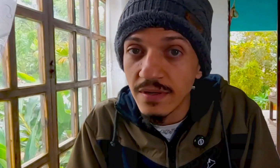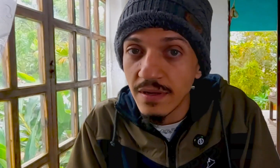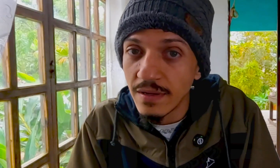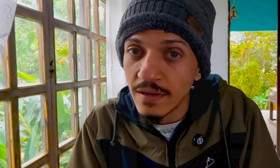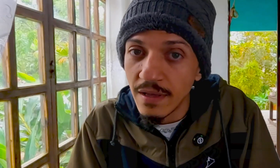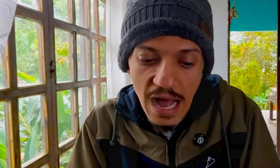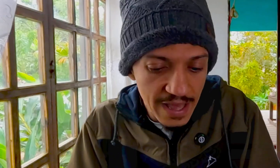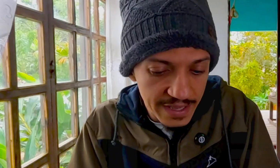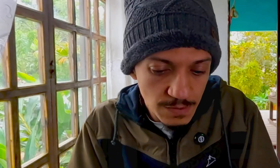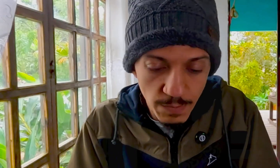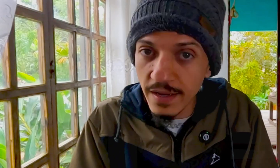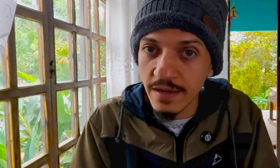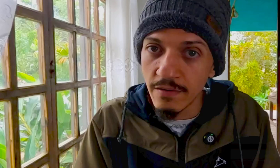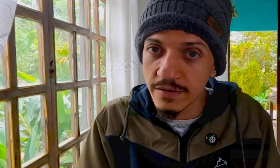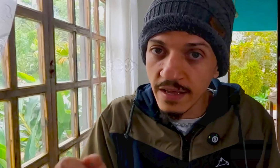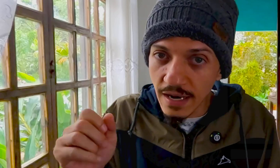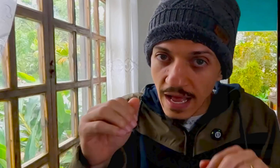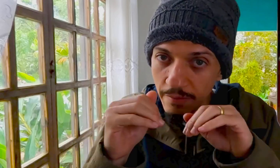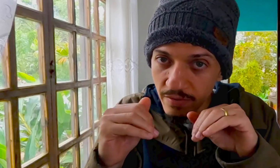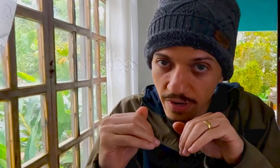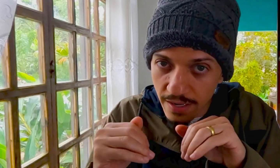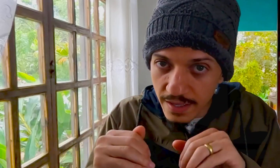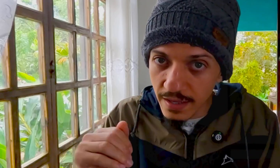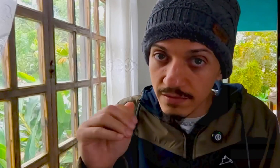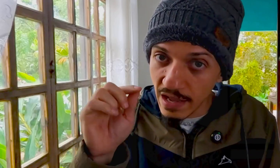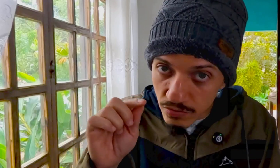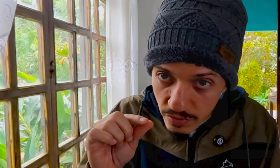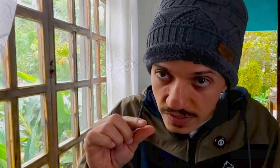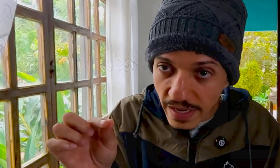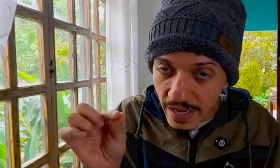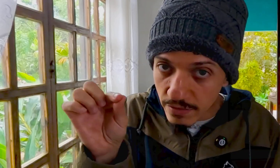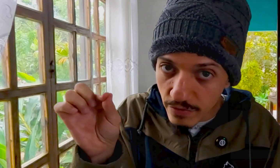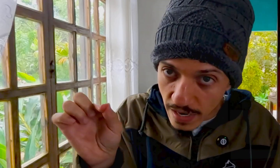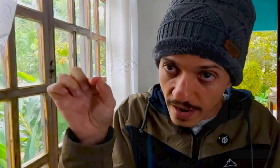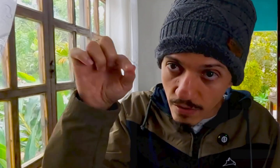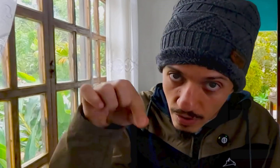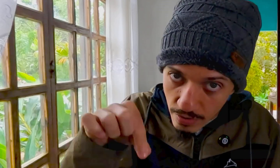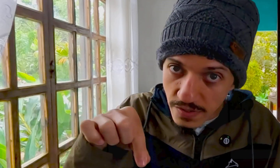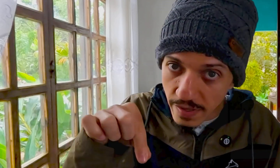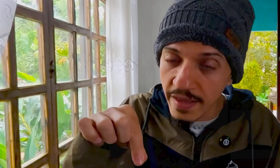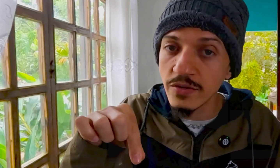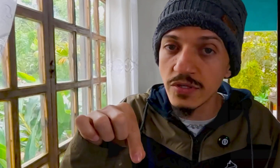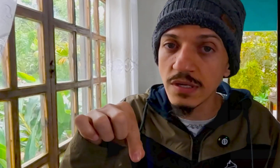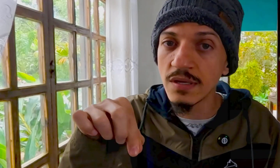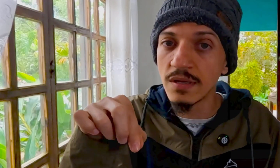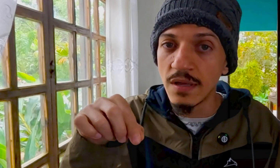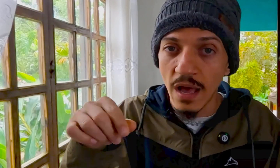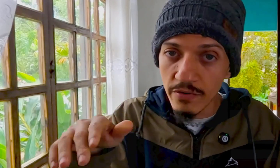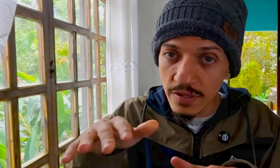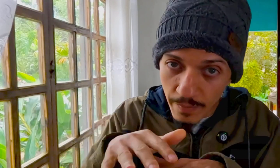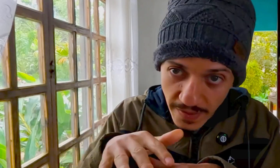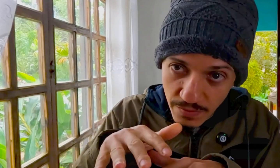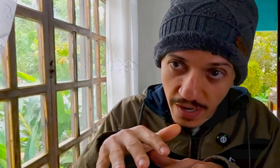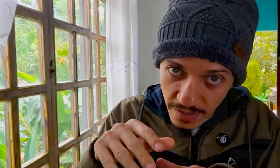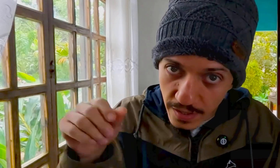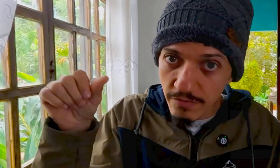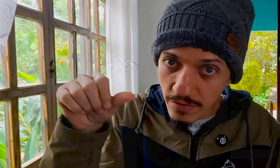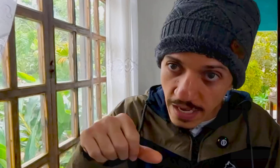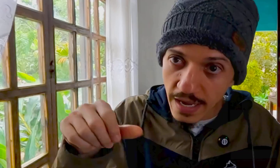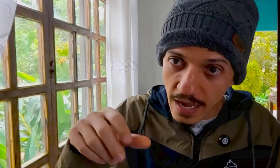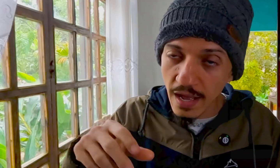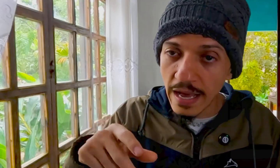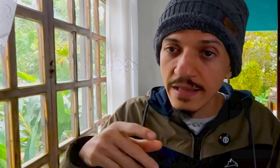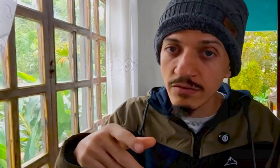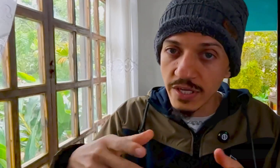processo. Aí aqui explica. Eu tenho que ir lá, abrir um buraquinho, tem a altura certa, eu vou lá, coloco a semente, eu vou tampar esse buraquinho,